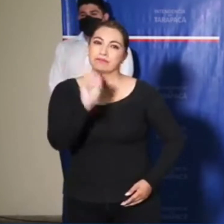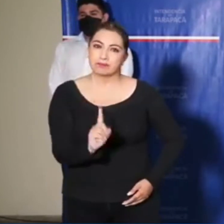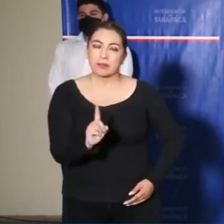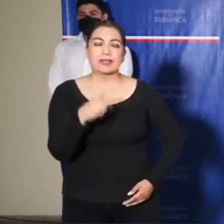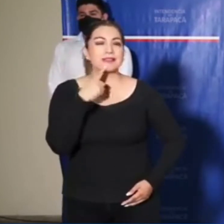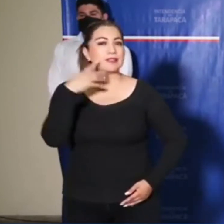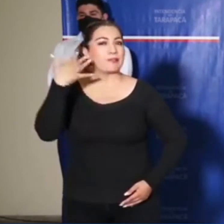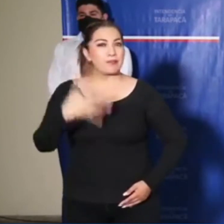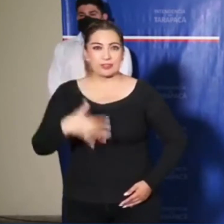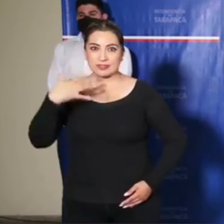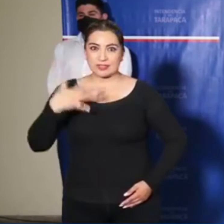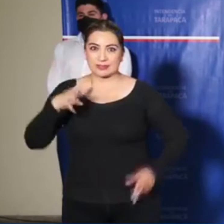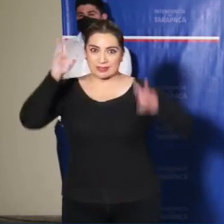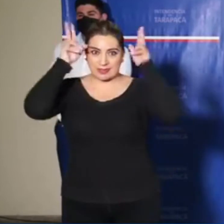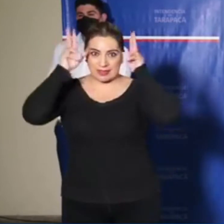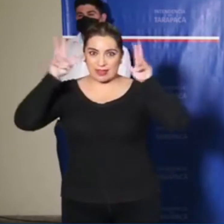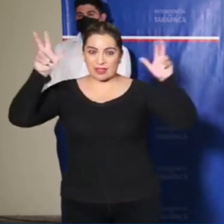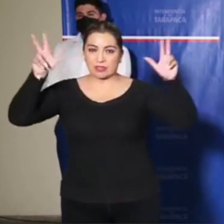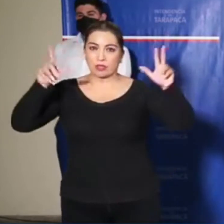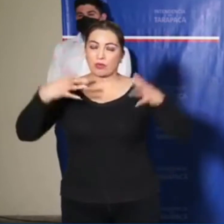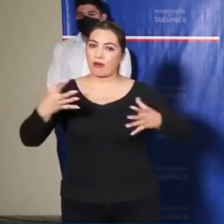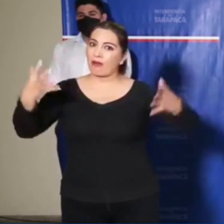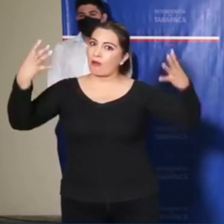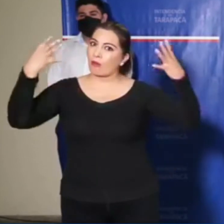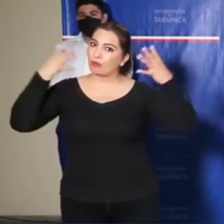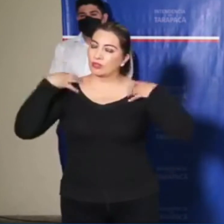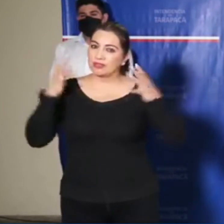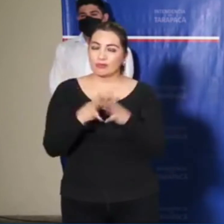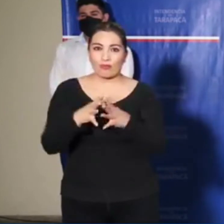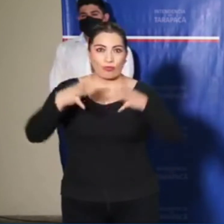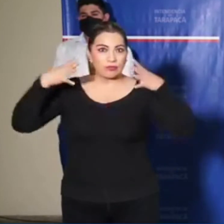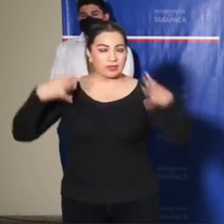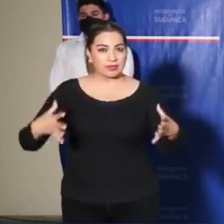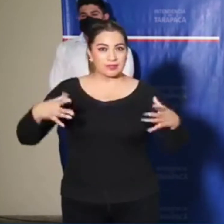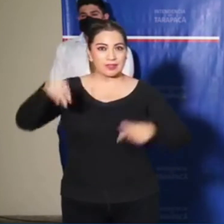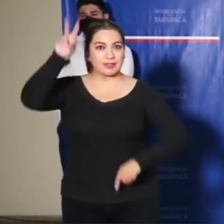esta festividad, quien se lleva un peso muy importante